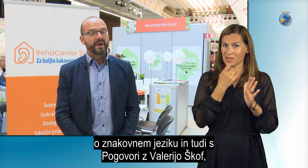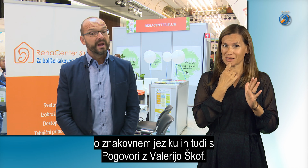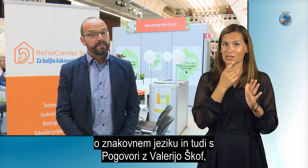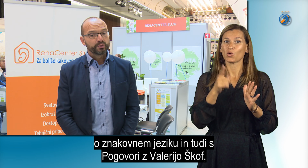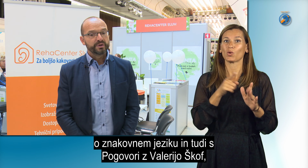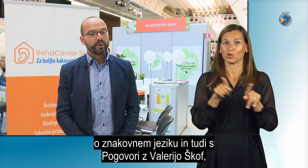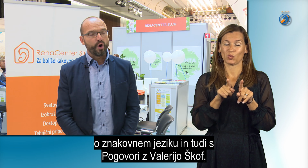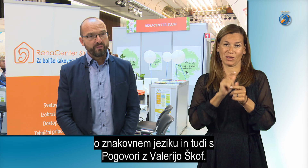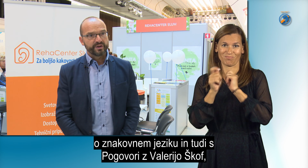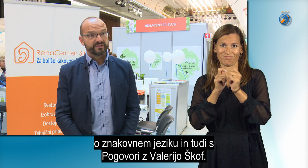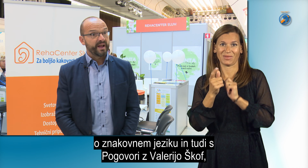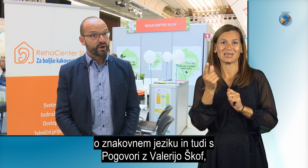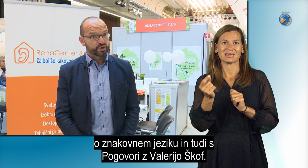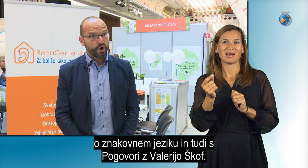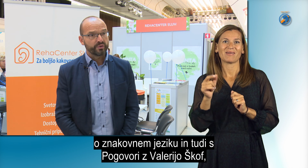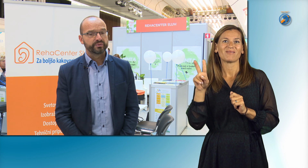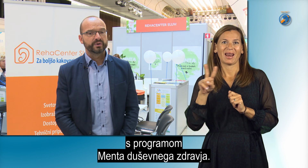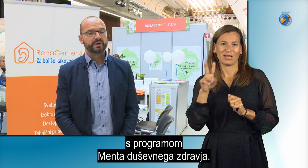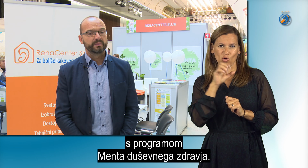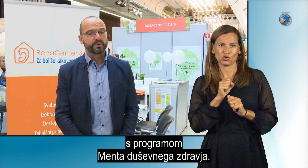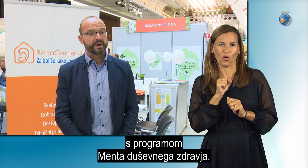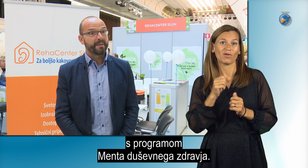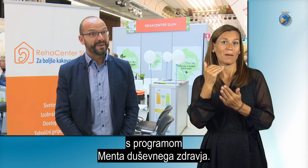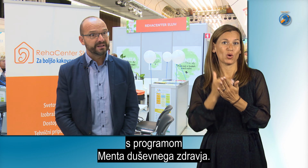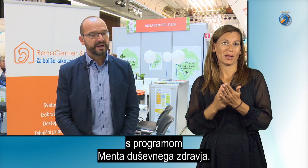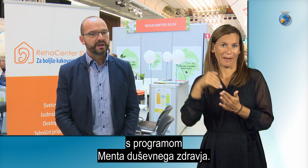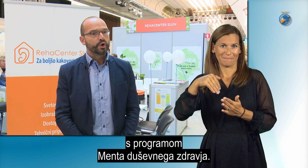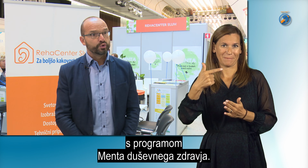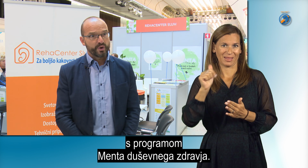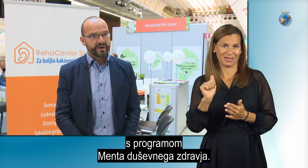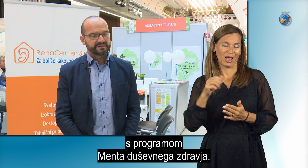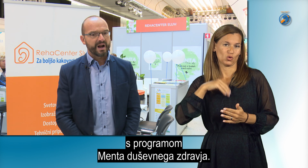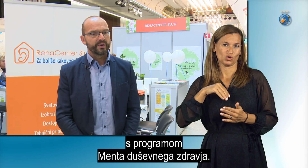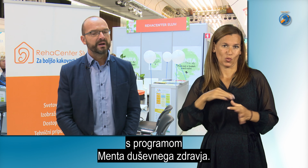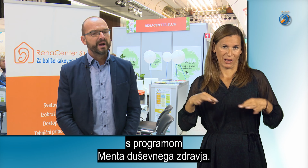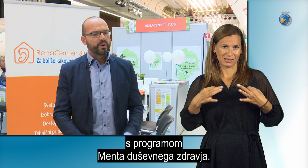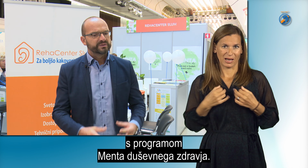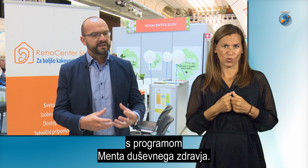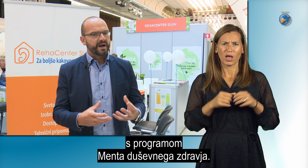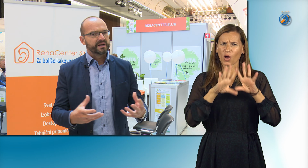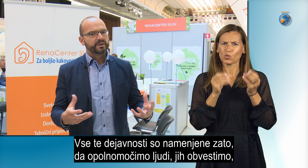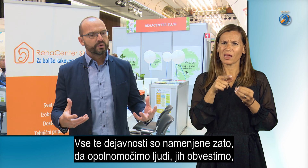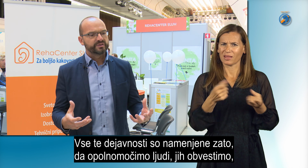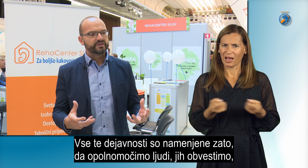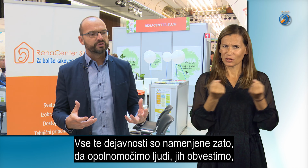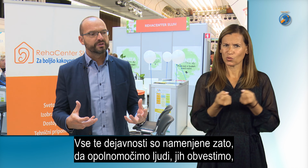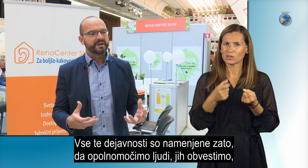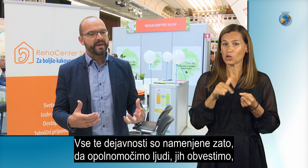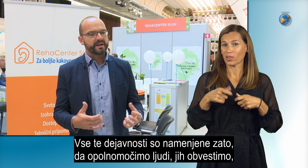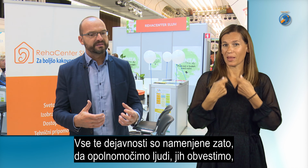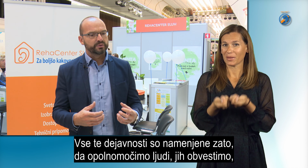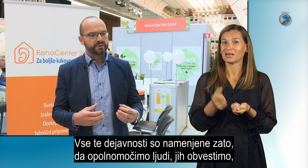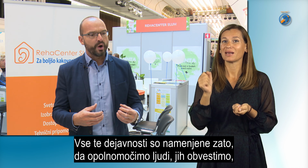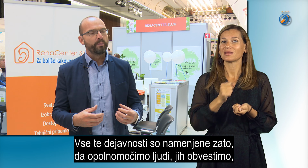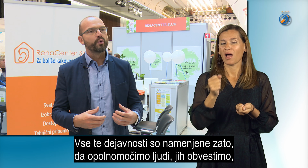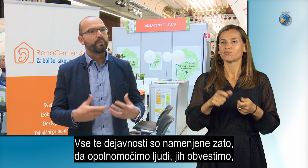jeziku in pa tudi pogovori z Valerijo Škof, program Menta, duševnega zdravja. Vse te aktivnosti so